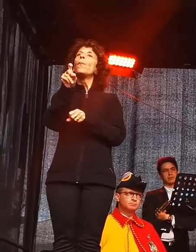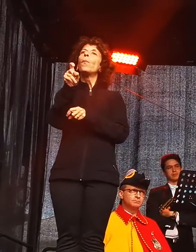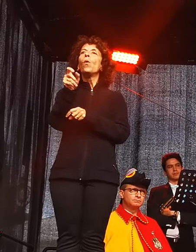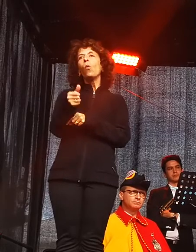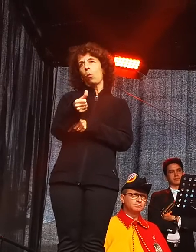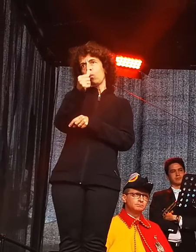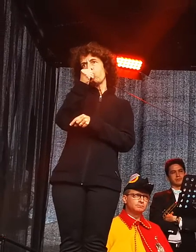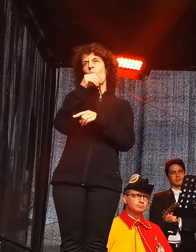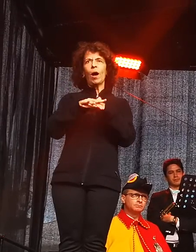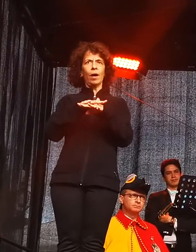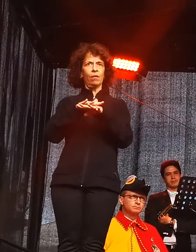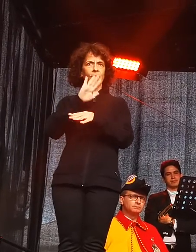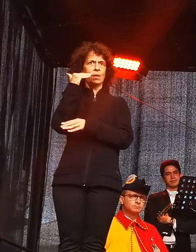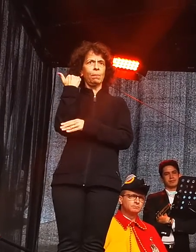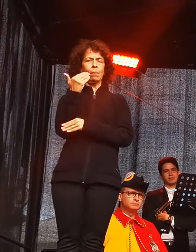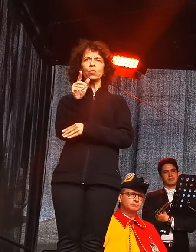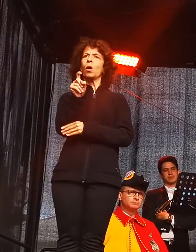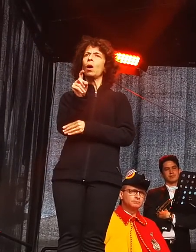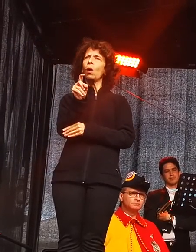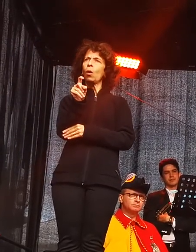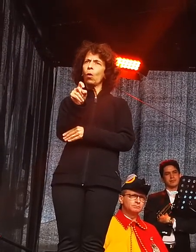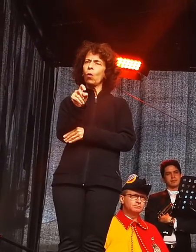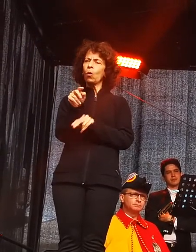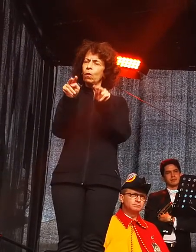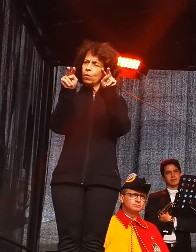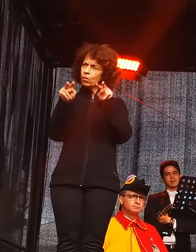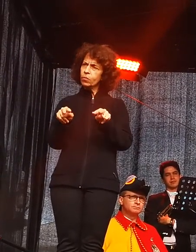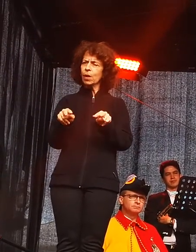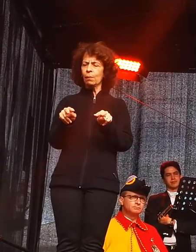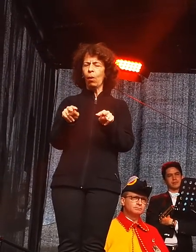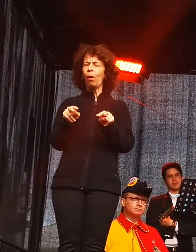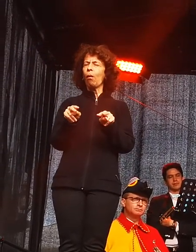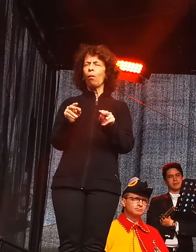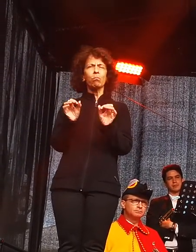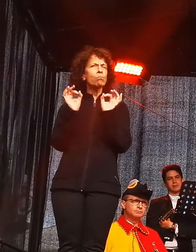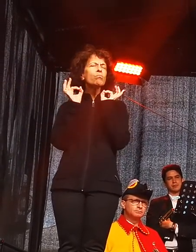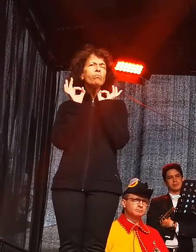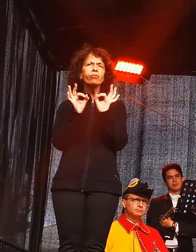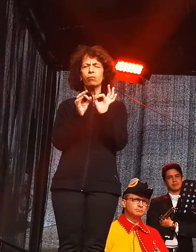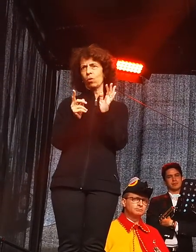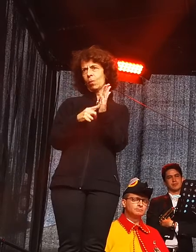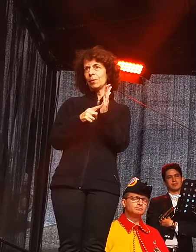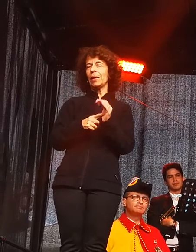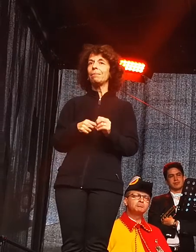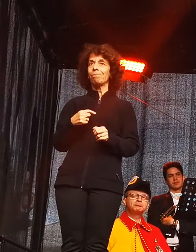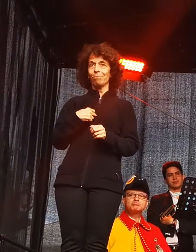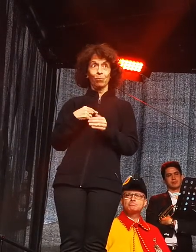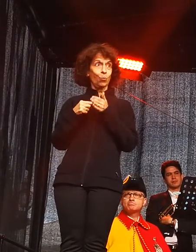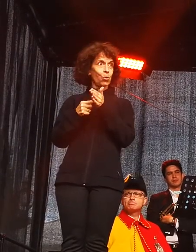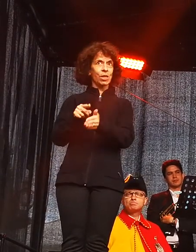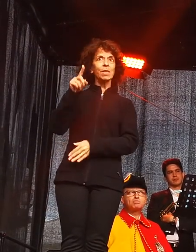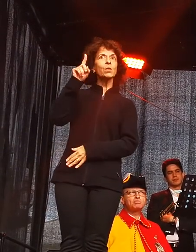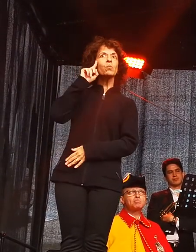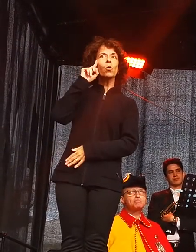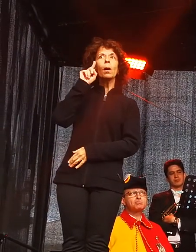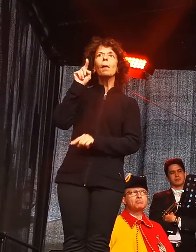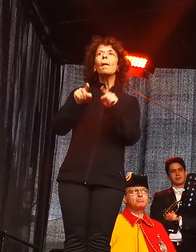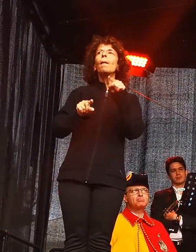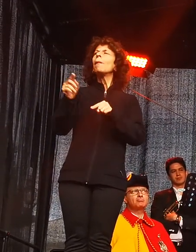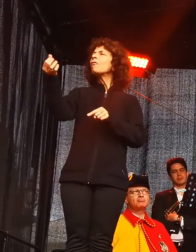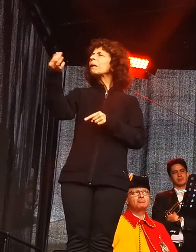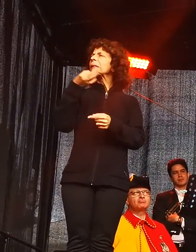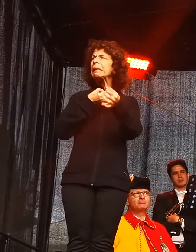on n'aurait pas besoin de la filtrer. On a une eau vraiment qui est redevenue exemplaire. J'insiste là-dessus parce que des fois, j'entends